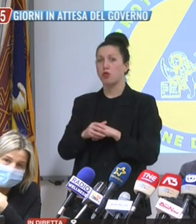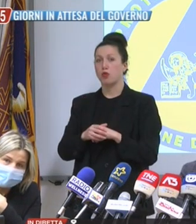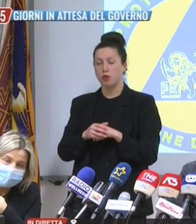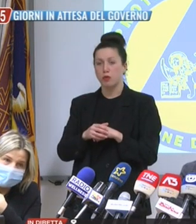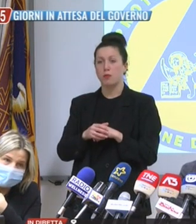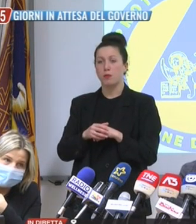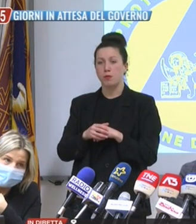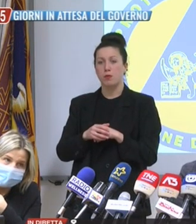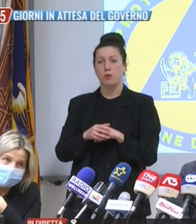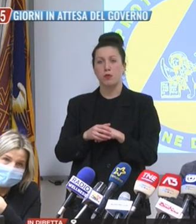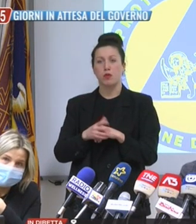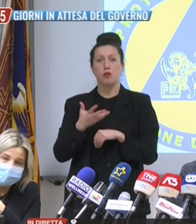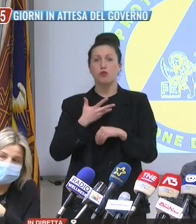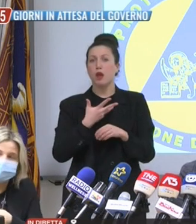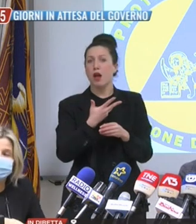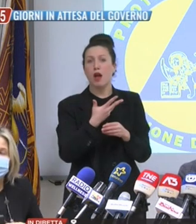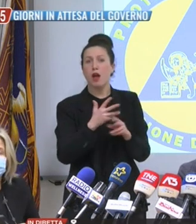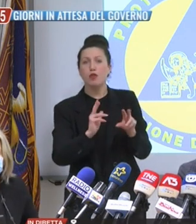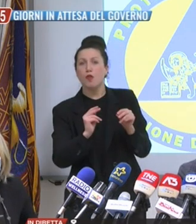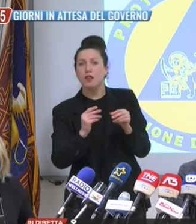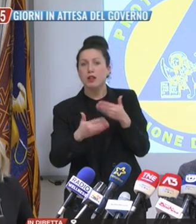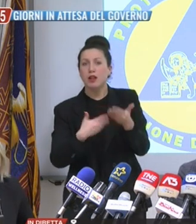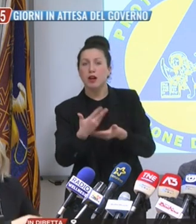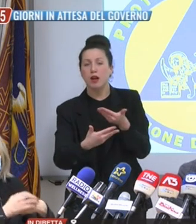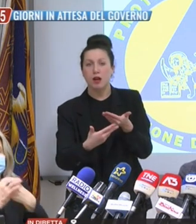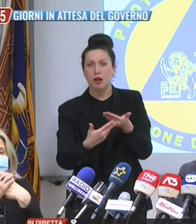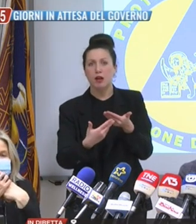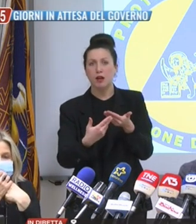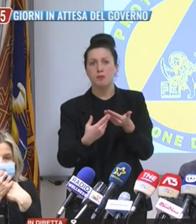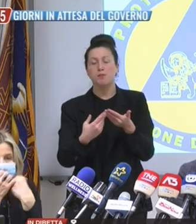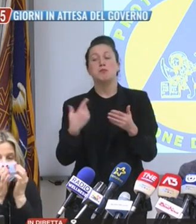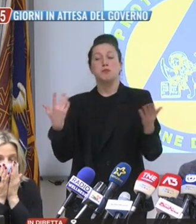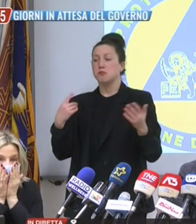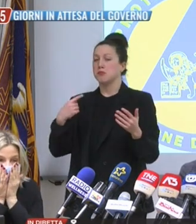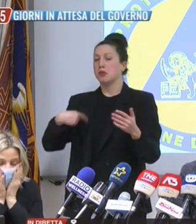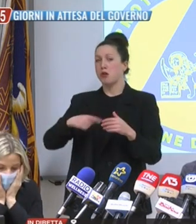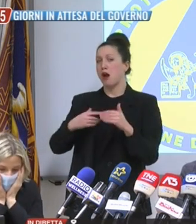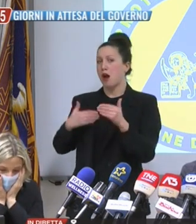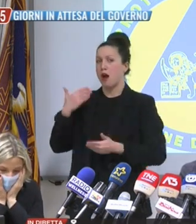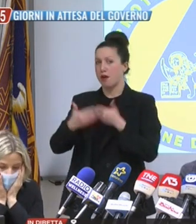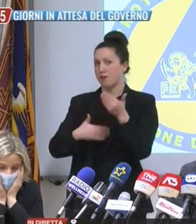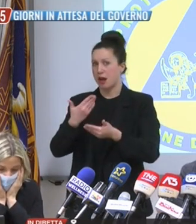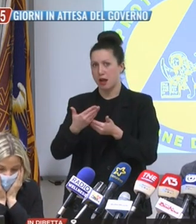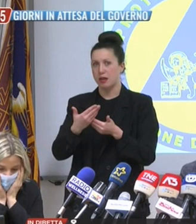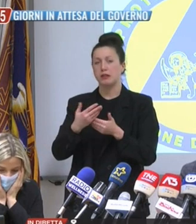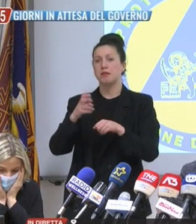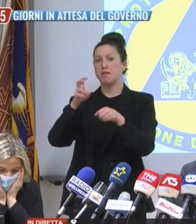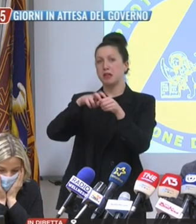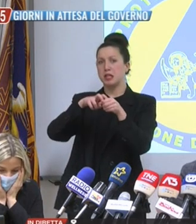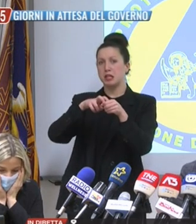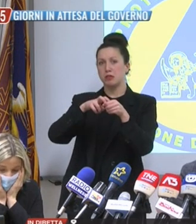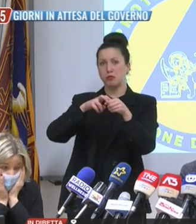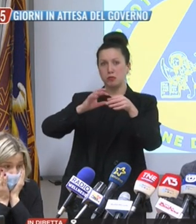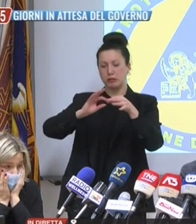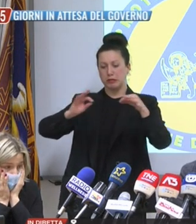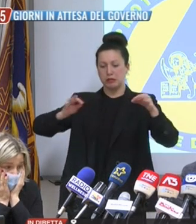valutando l'Istituto? Ma guardate, noi stiamo andando avanti, stiamo sequenziando e l'abbiamo fatto in tempi non sospetti quando l'Italia non si poneva neanche